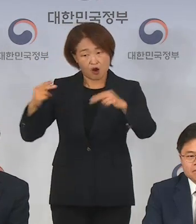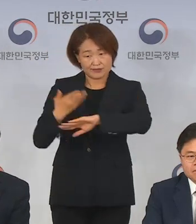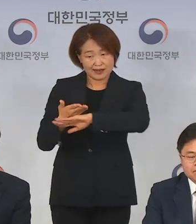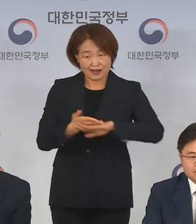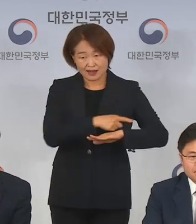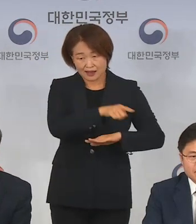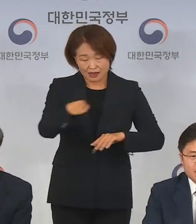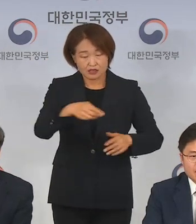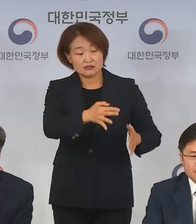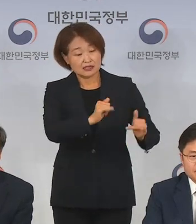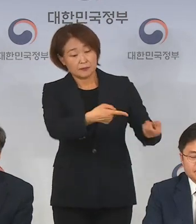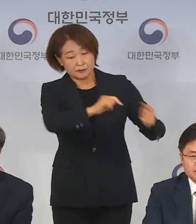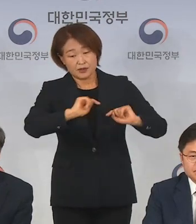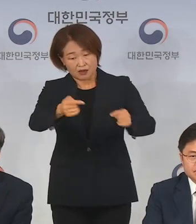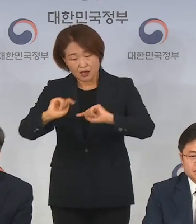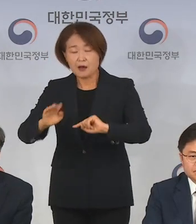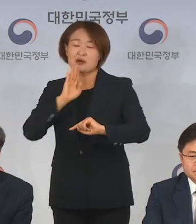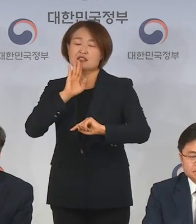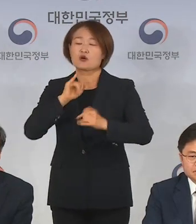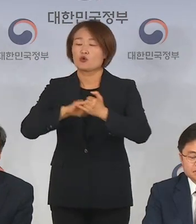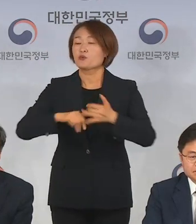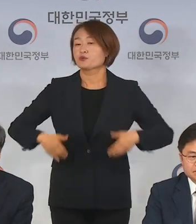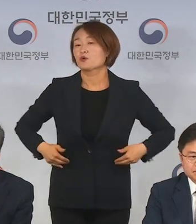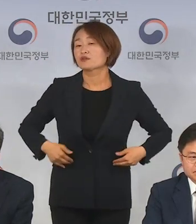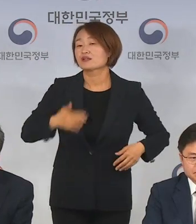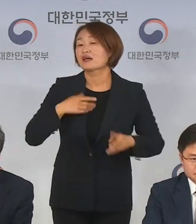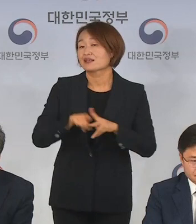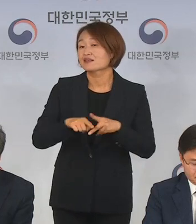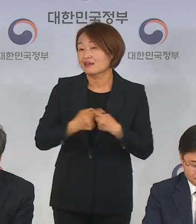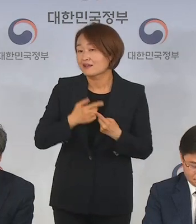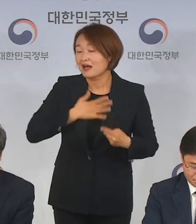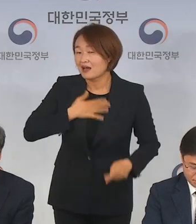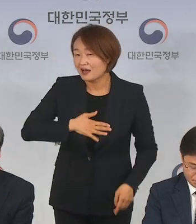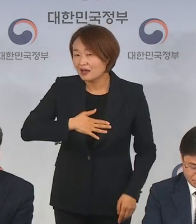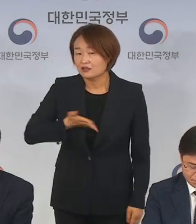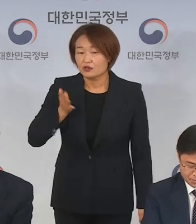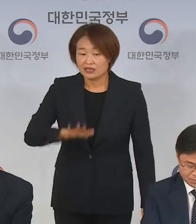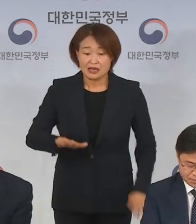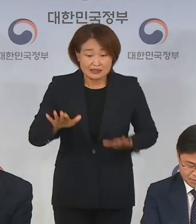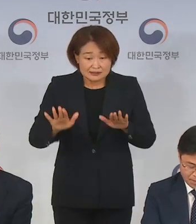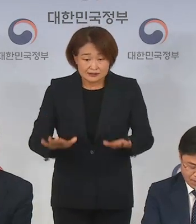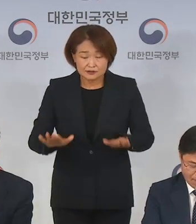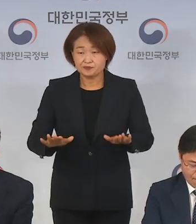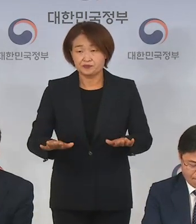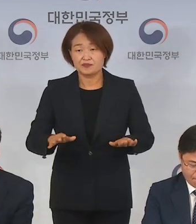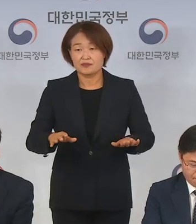절차이고 필요한 과정이라고 이해를 합니다. 다만 이건의 경우에는